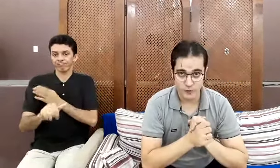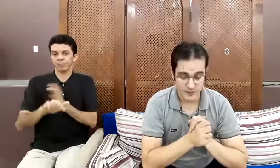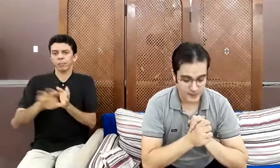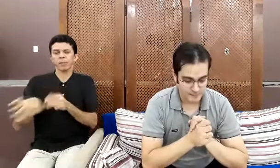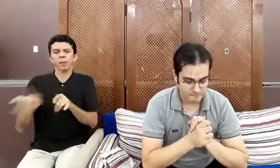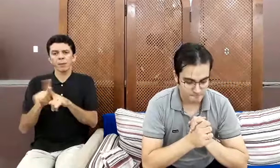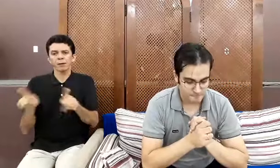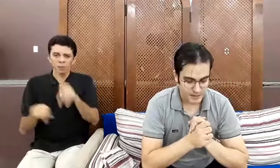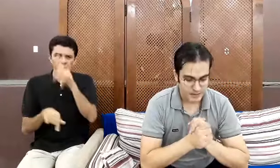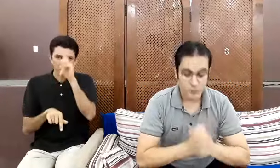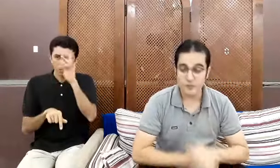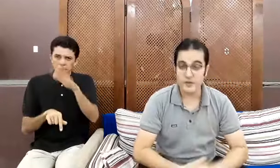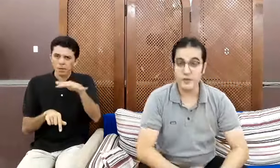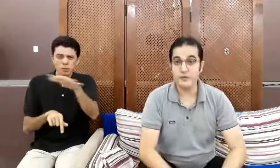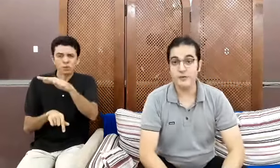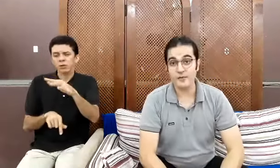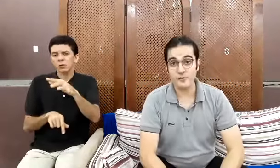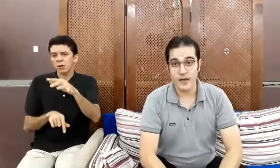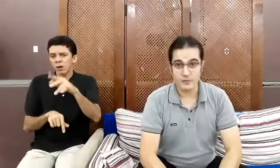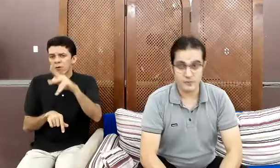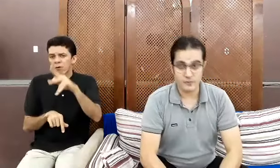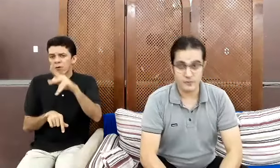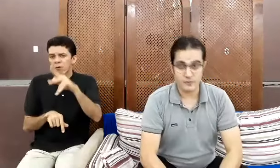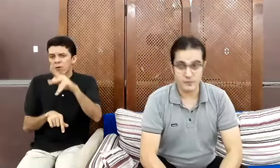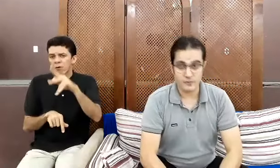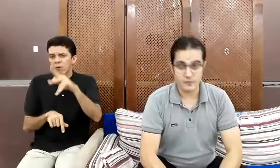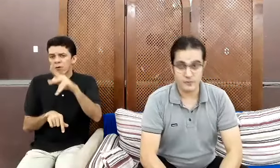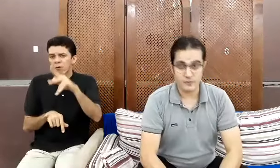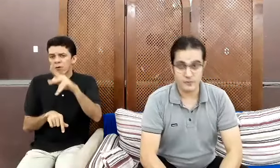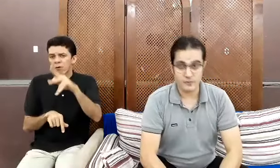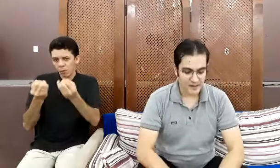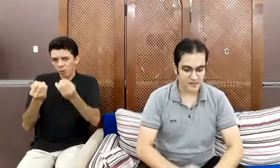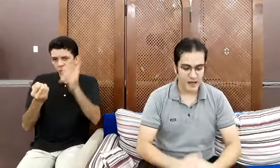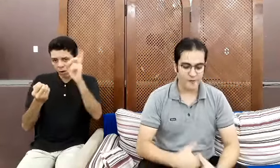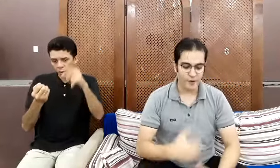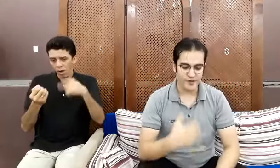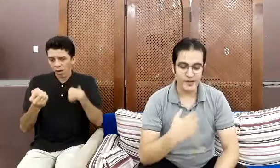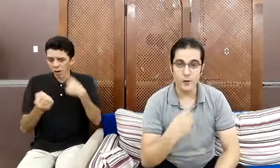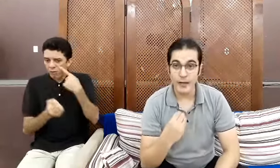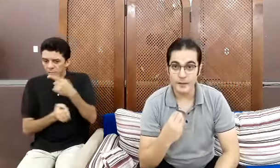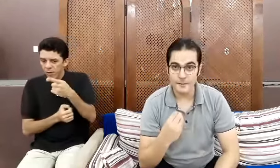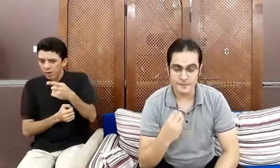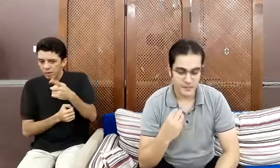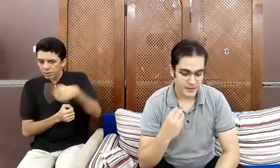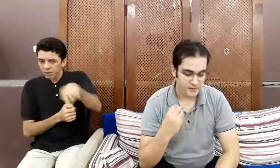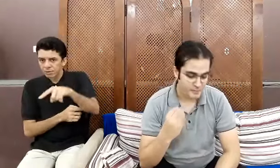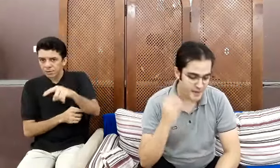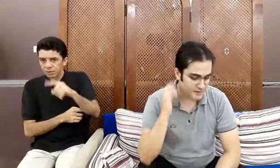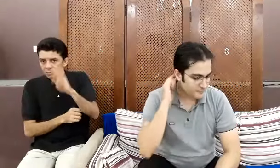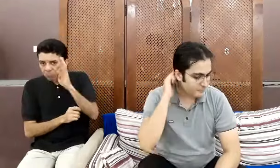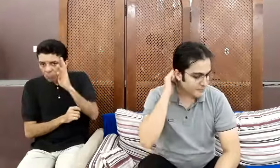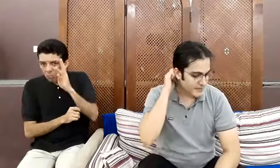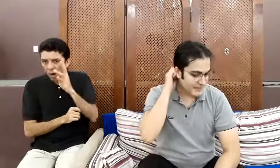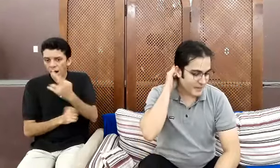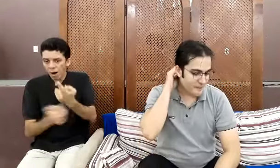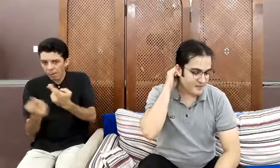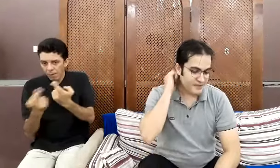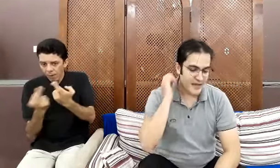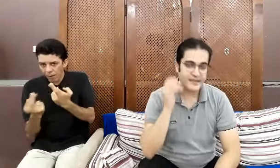pessoa tem de conseguir os seus resultados. Mas a força de alguém se mede